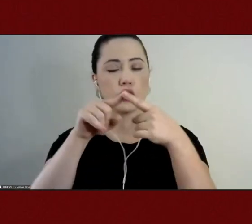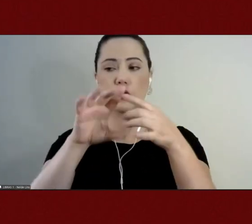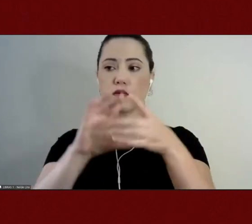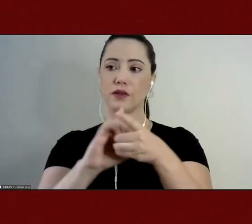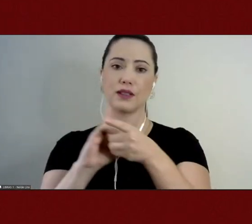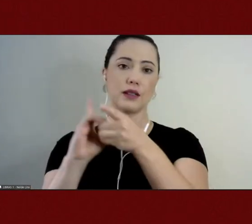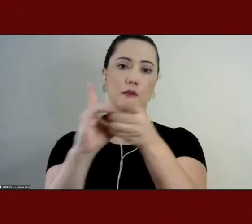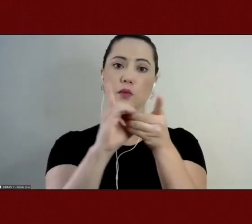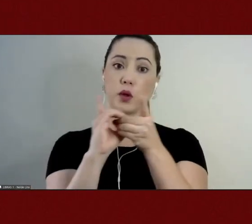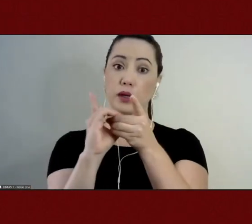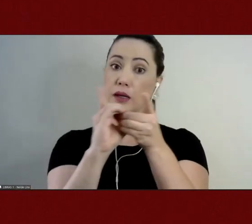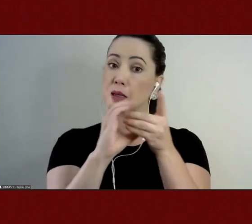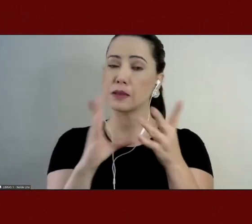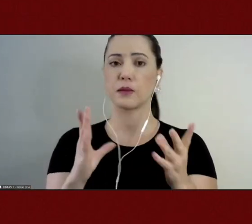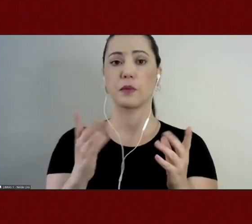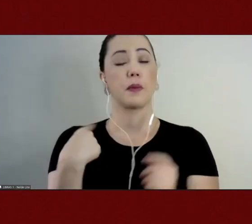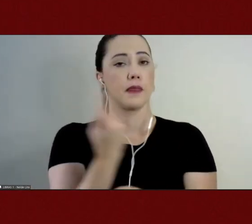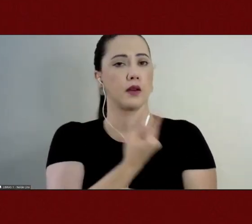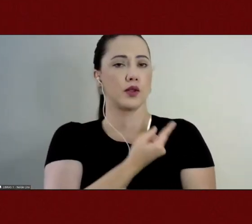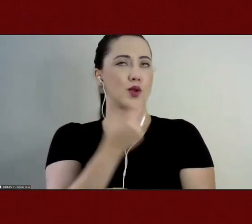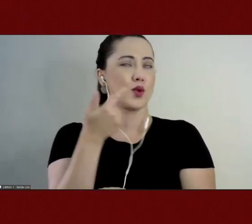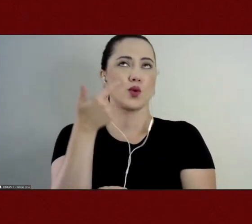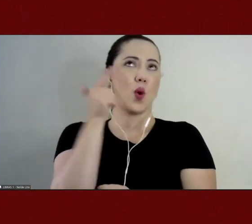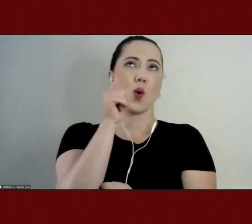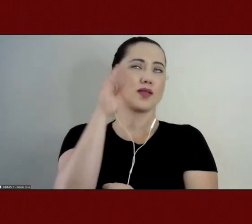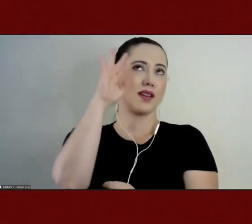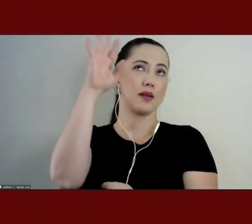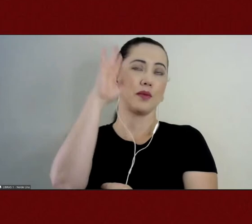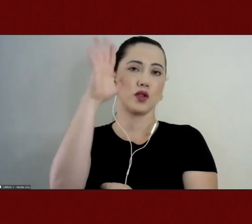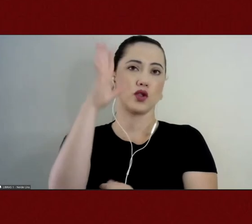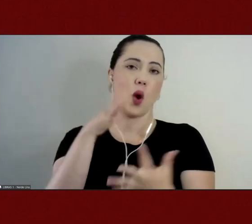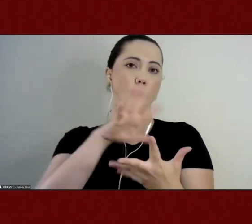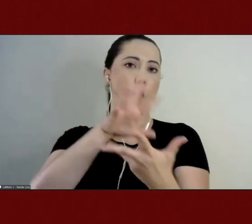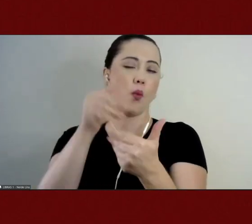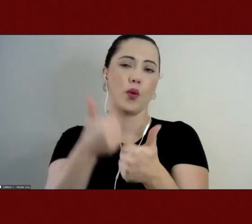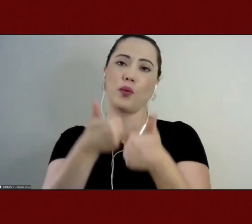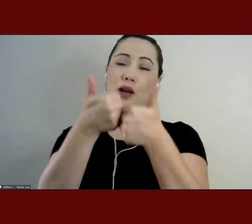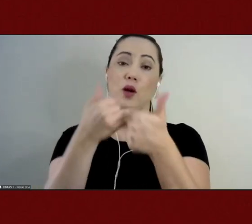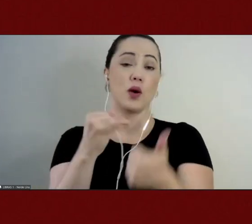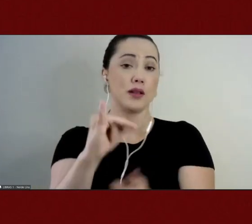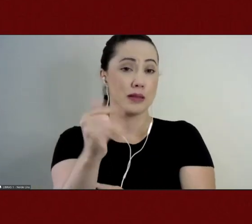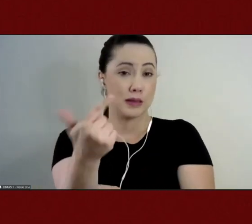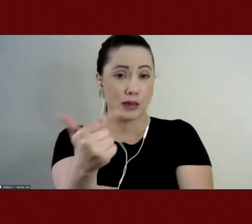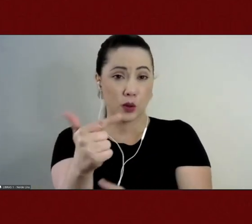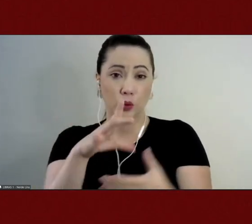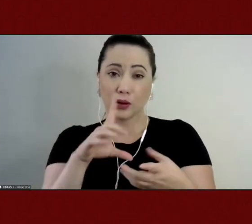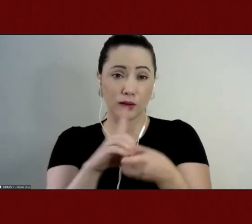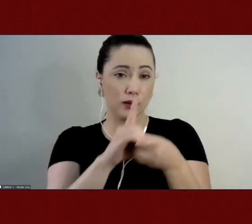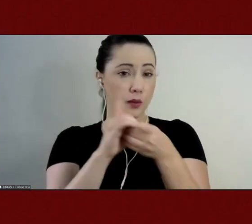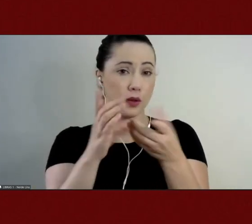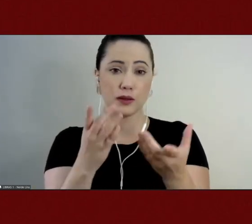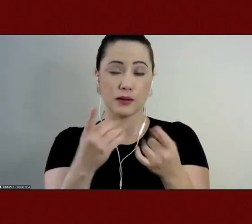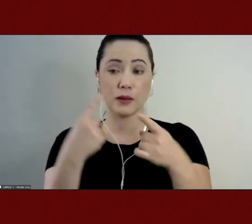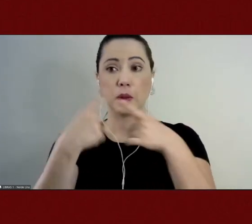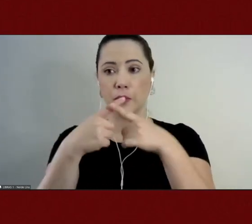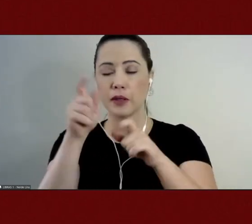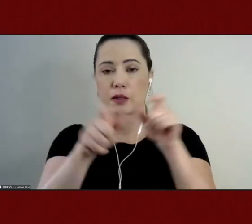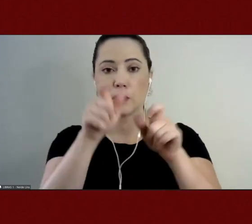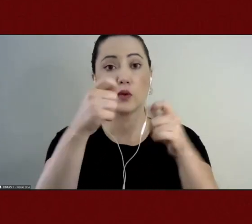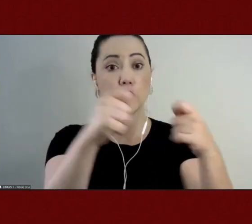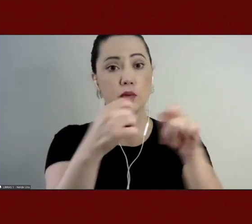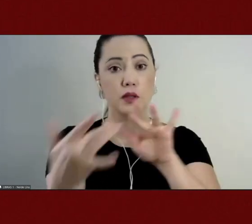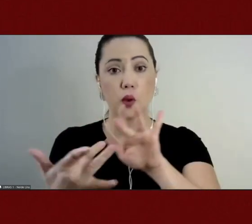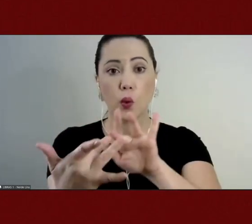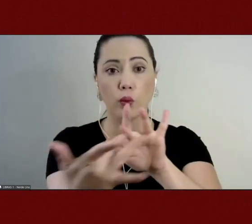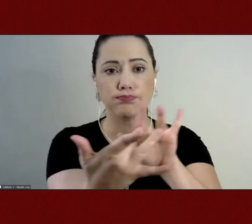a gente imaginar que nós vamos construir esse mundo melhor. Porque você só consegue fazer as coisas quando você convence as pessoas a fazerem.